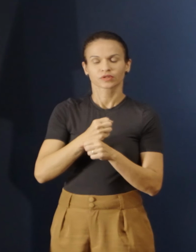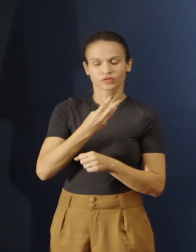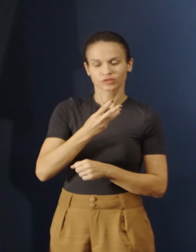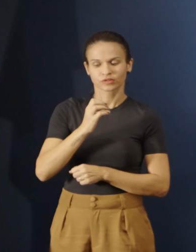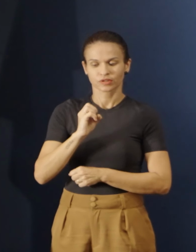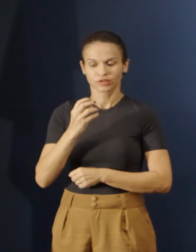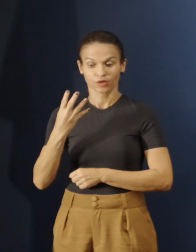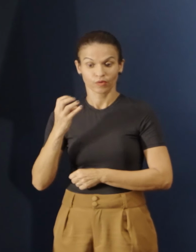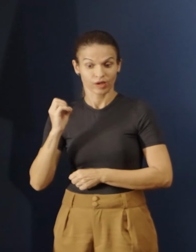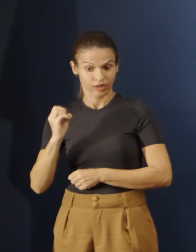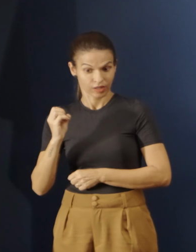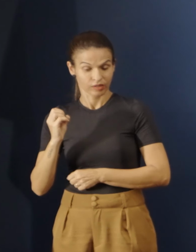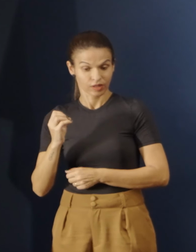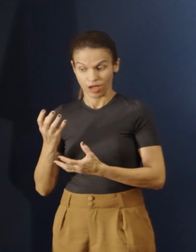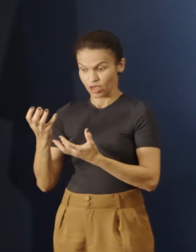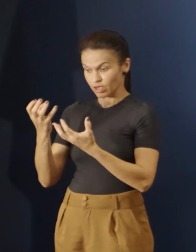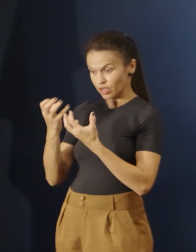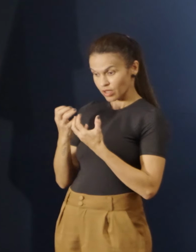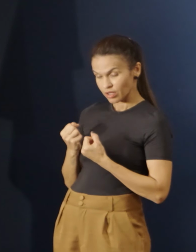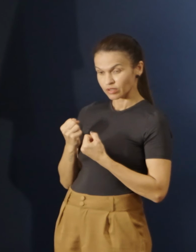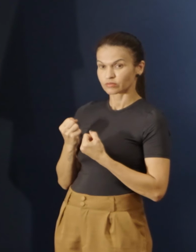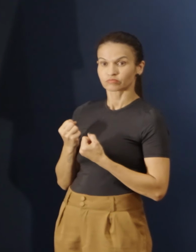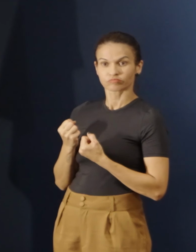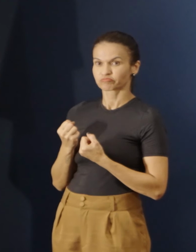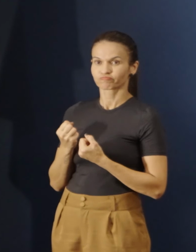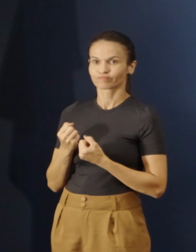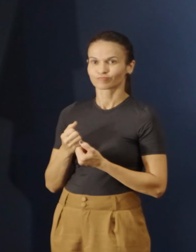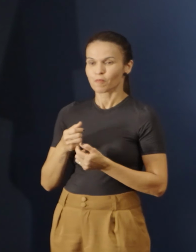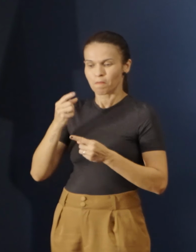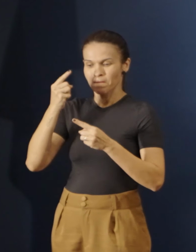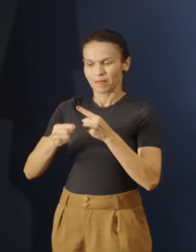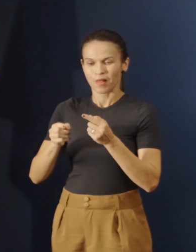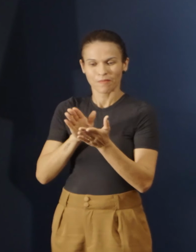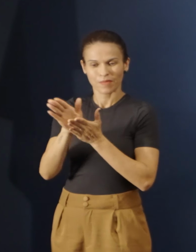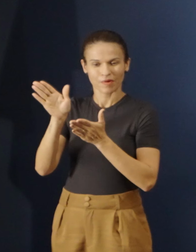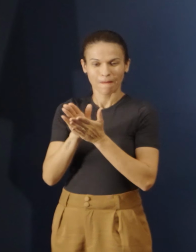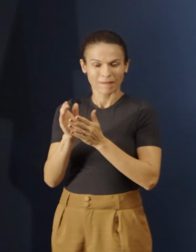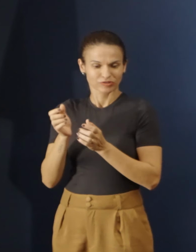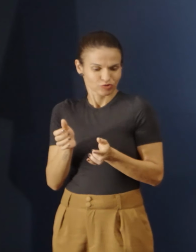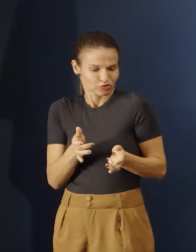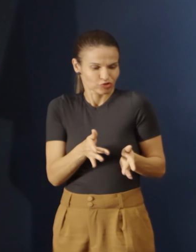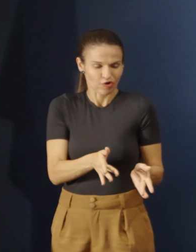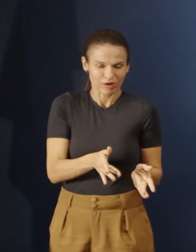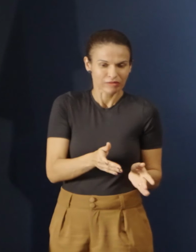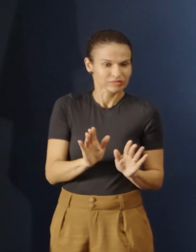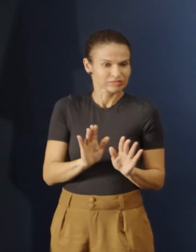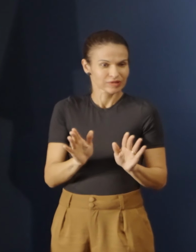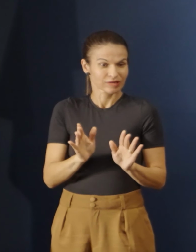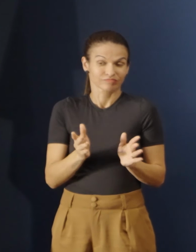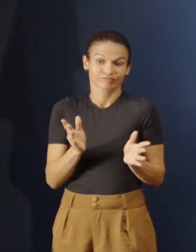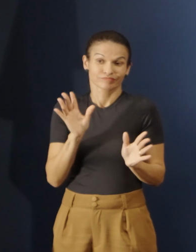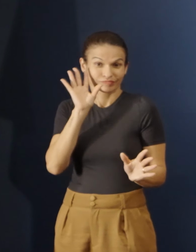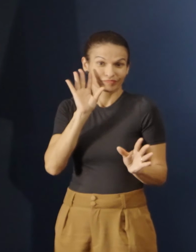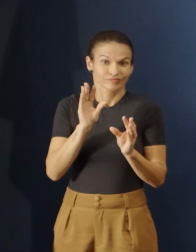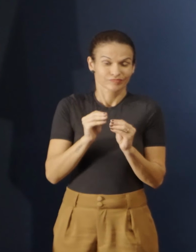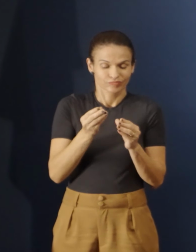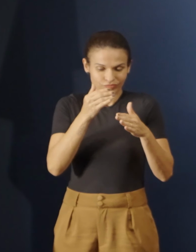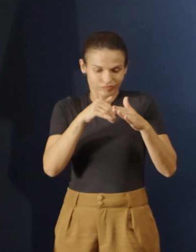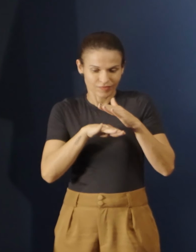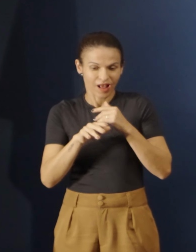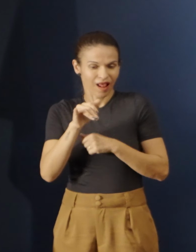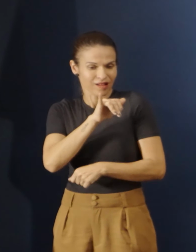Alceu recebeu aquilo do Murilo e não deixou o Murilo publicar, mas o Alceu também não jogou fora. Conclusão, ficou no arquivo do Alceu lá